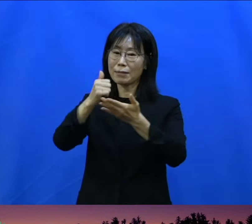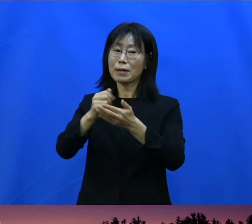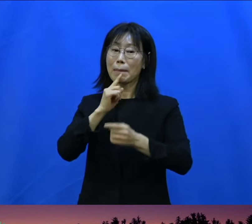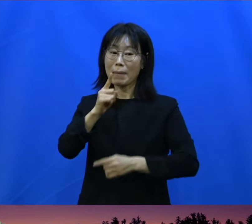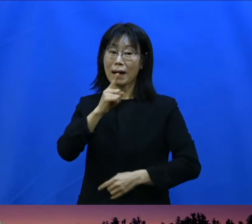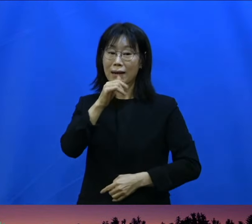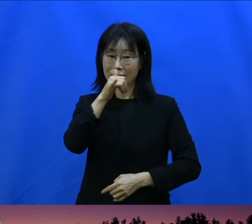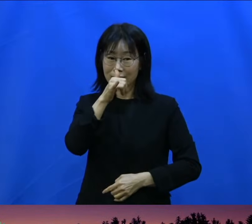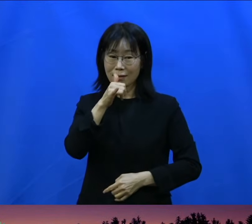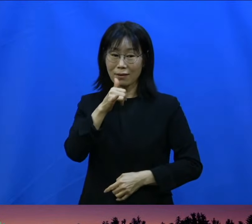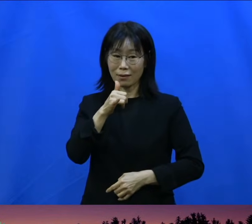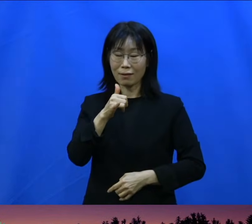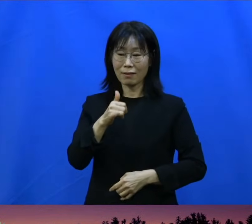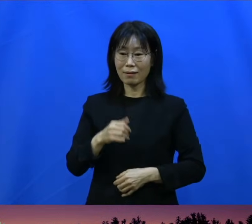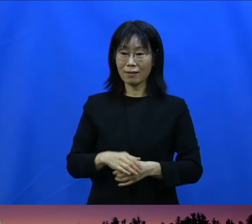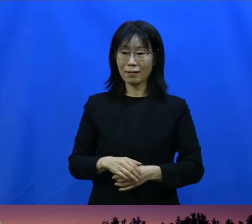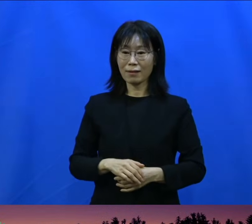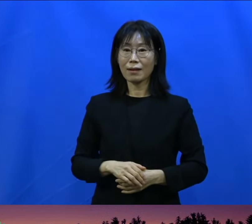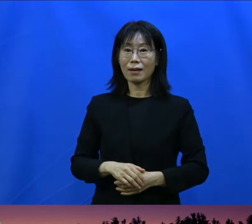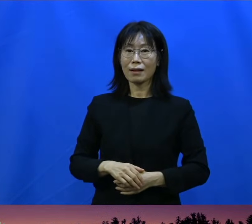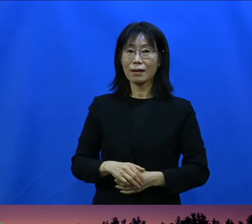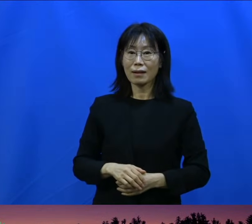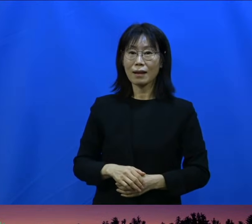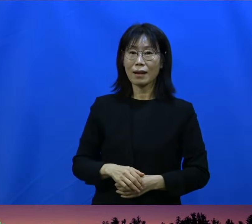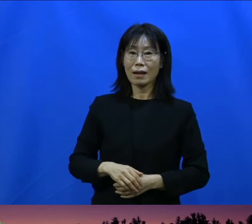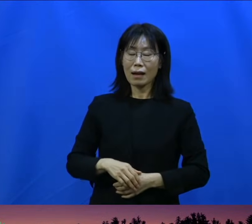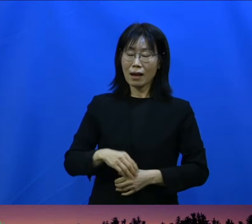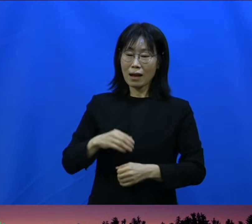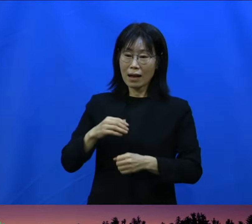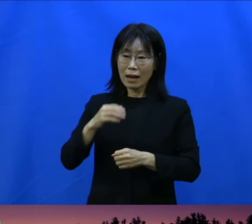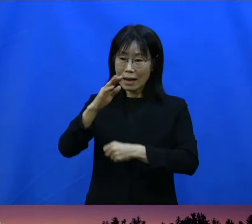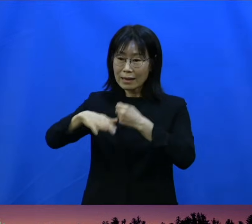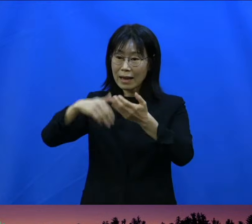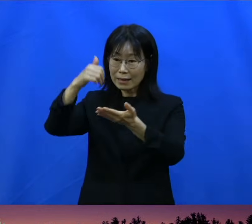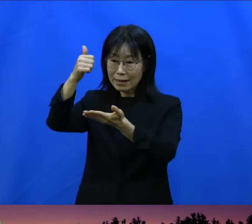표현은요, 거룩한 사랑의 하나님이에요.